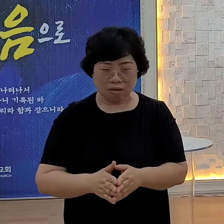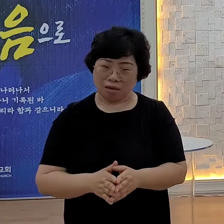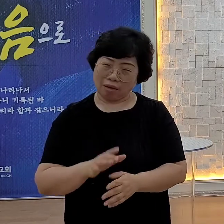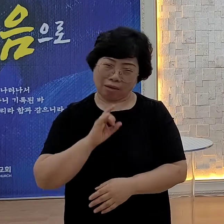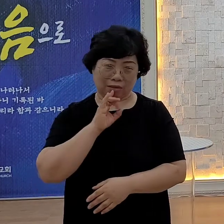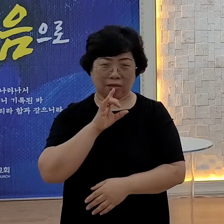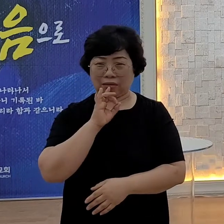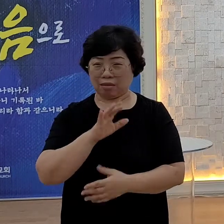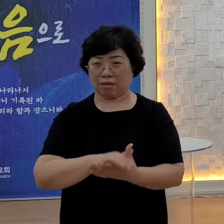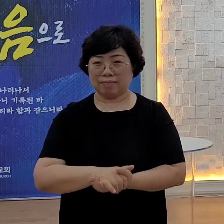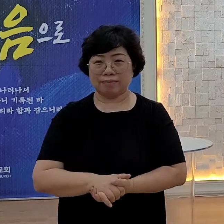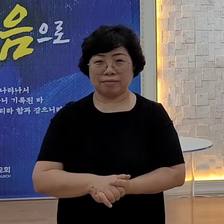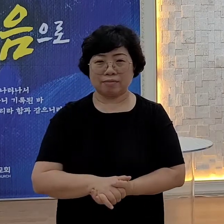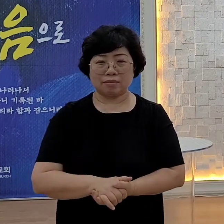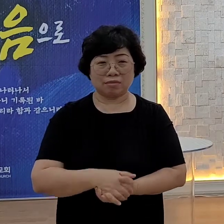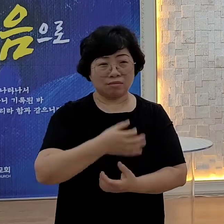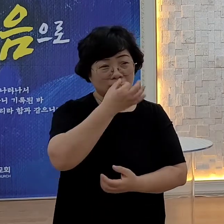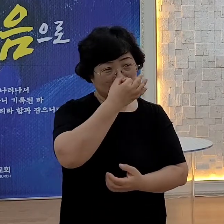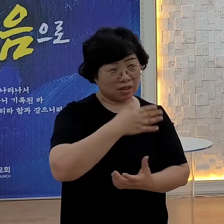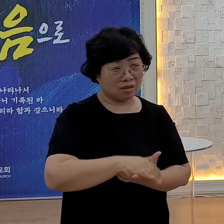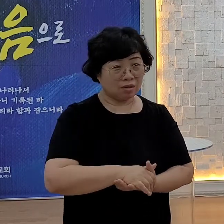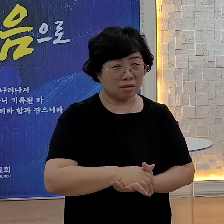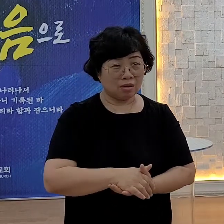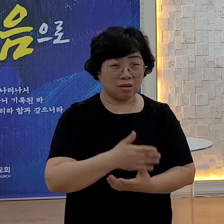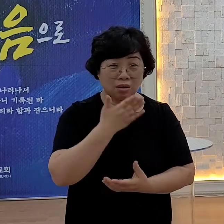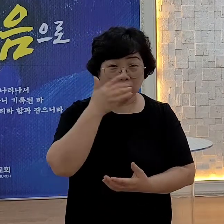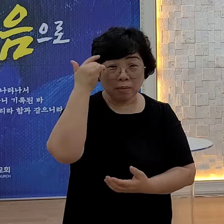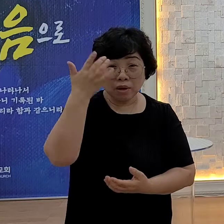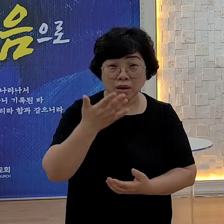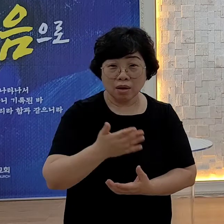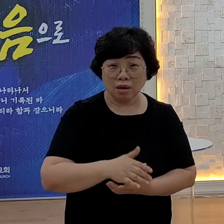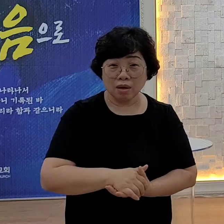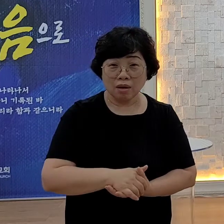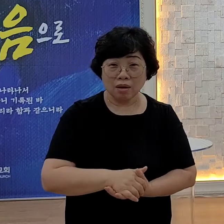순산할 수 있을까? 있다 생각하세요?